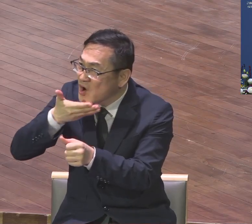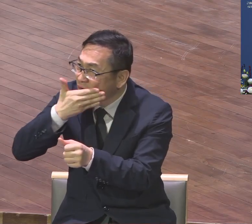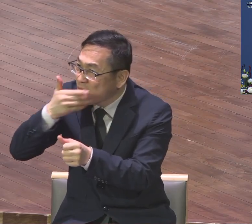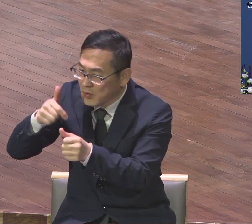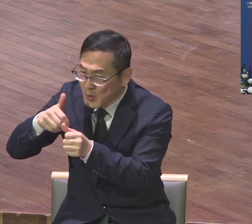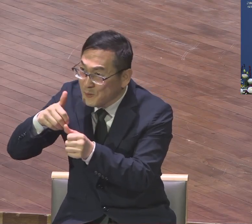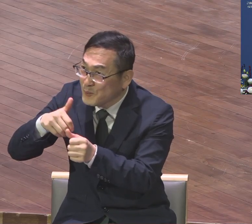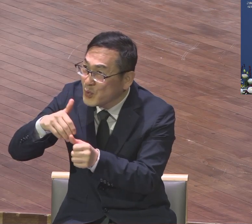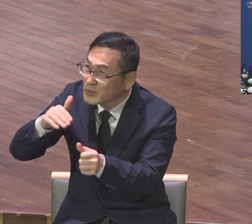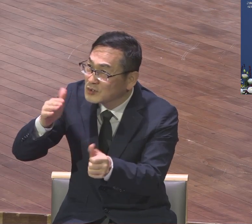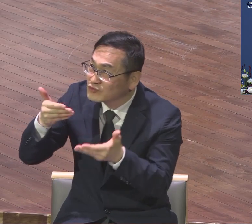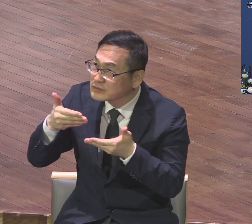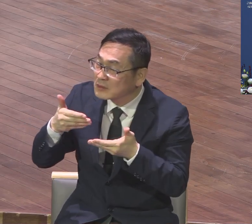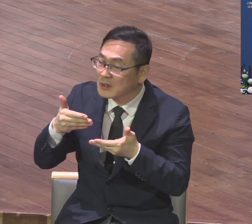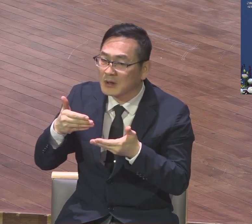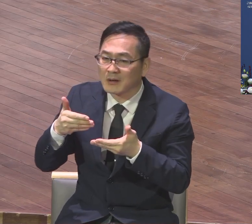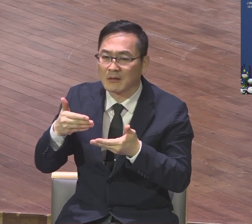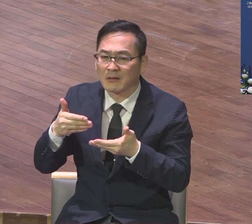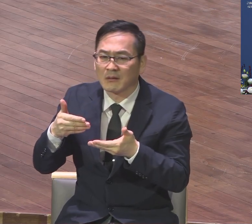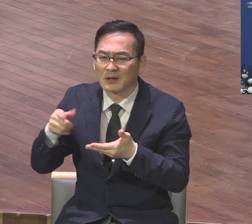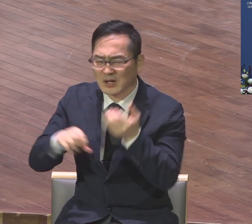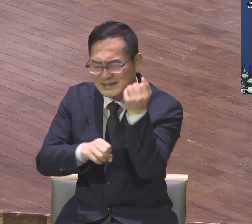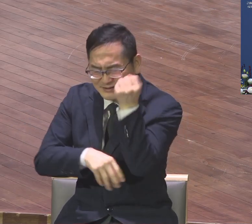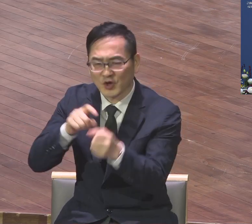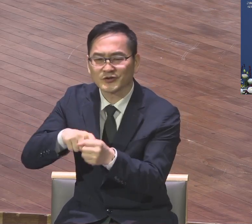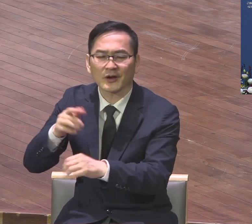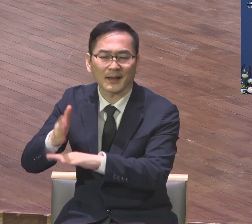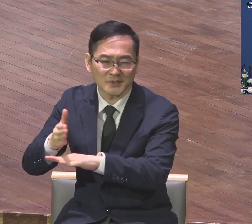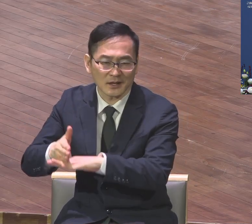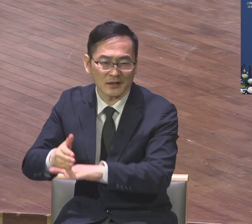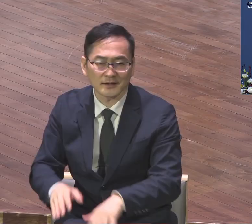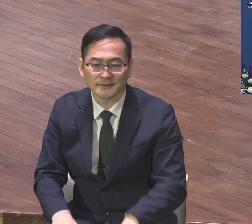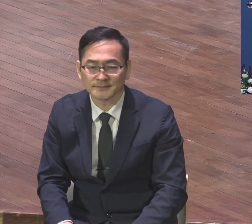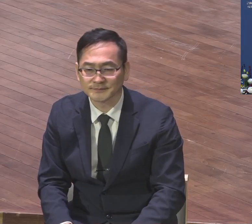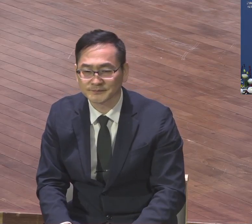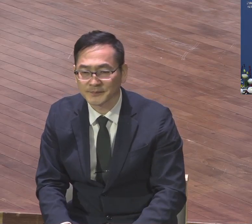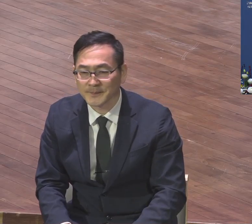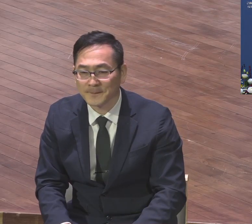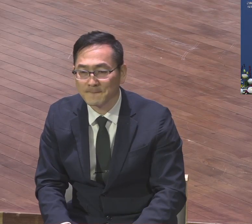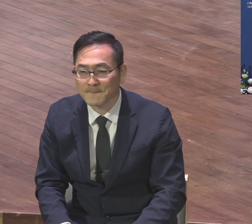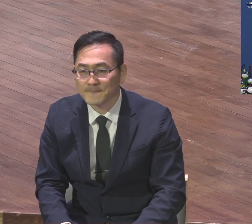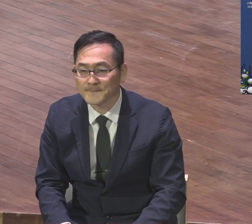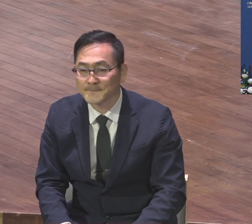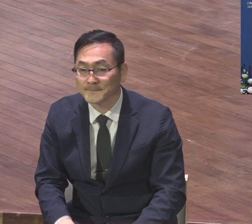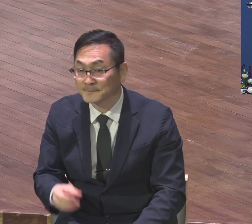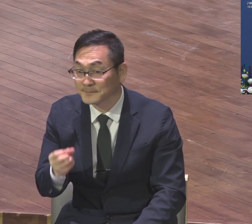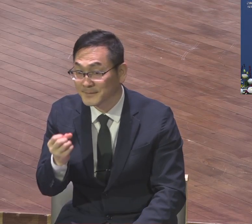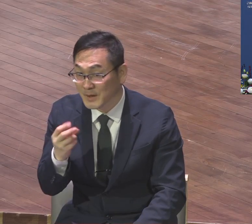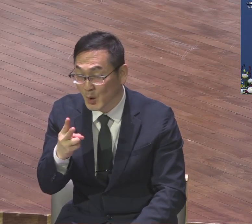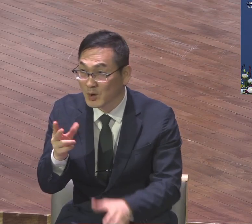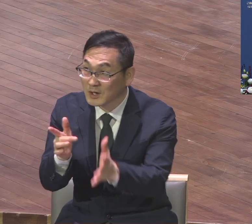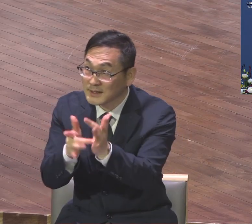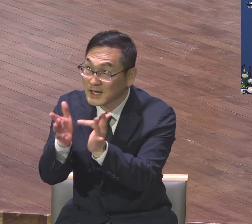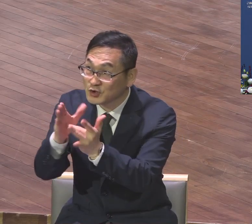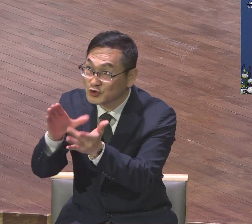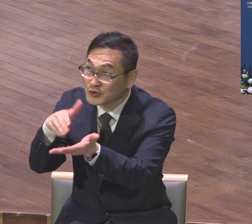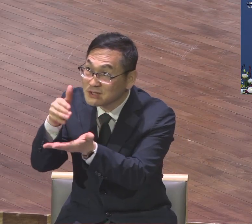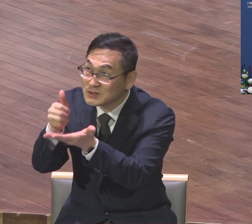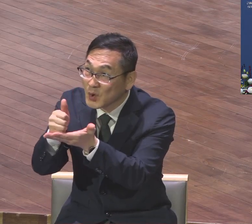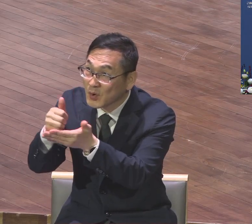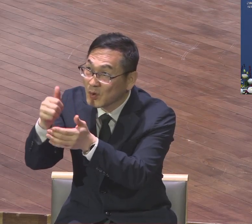그리스도를 보내주셨다. 이게 근원적 감사예요. 그리고 특별히 하나님께서 예수 그리스도를